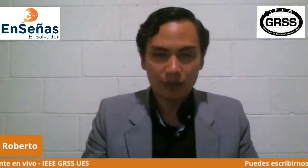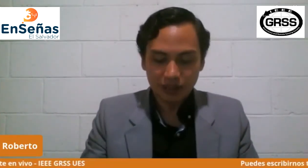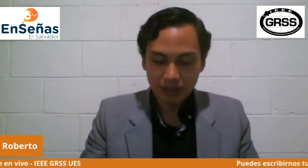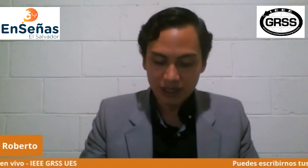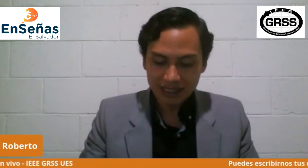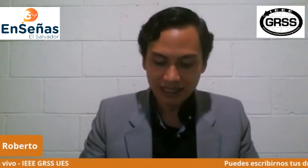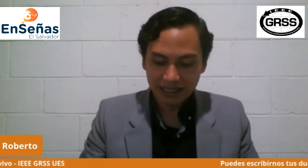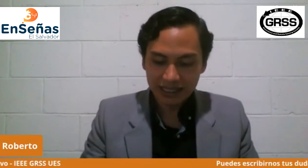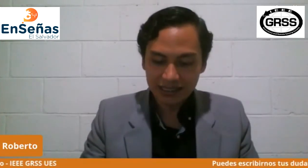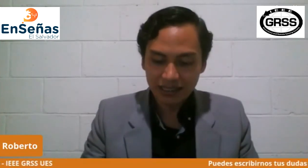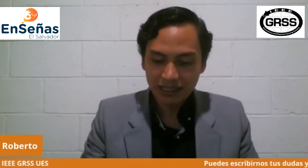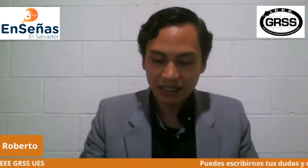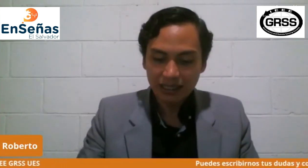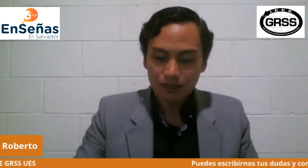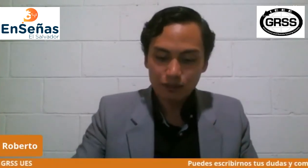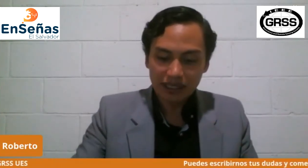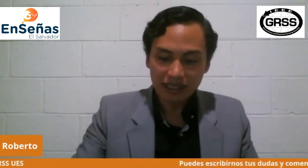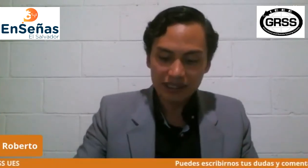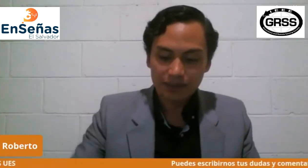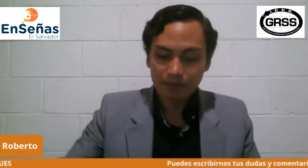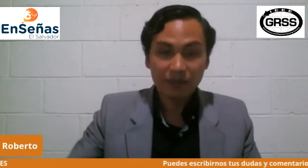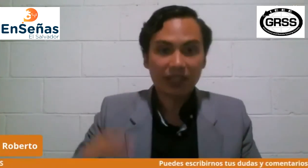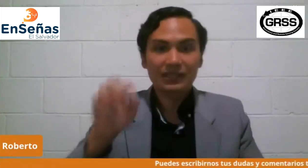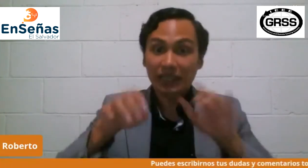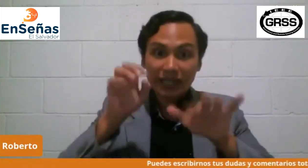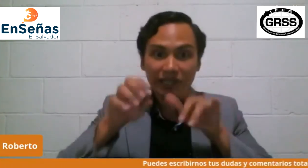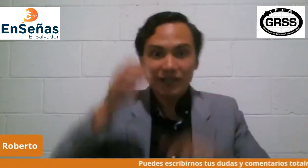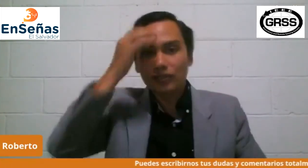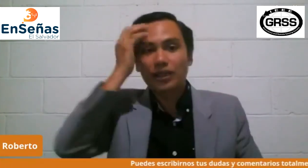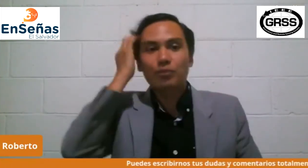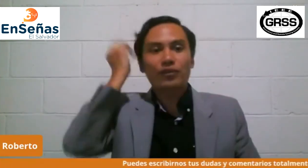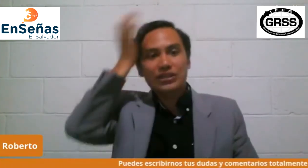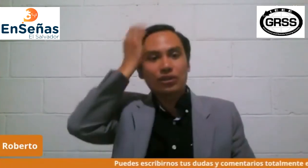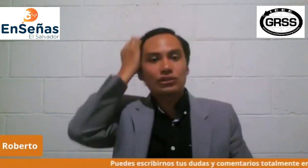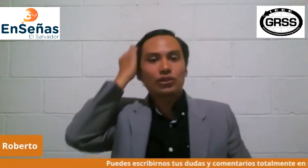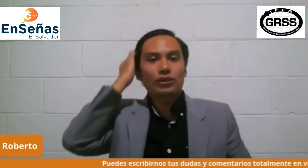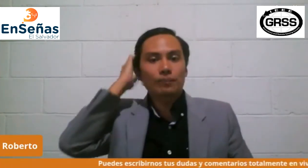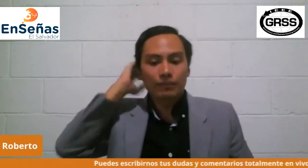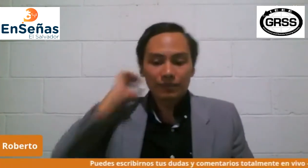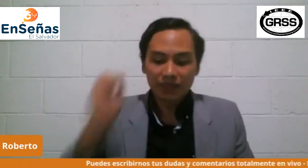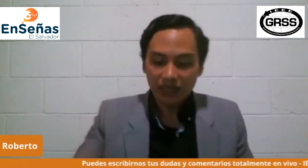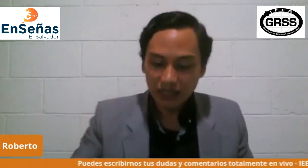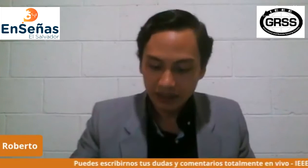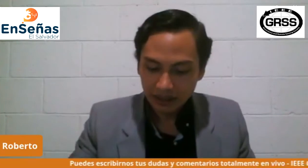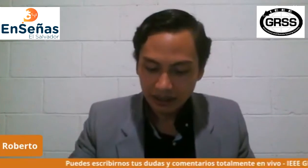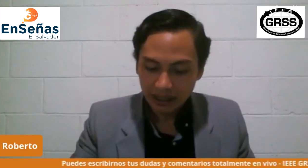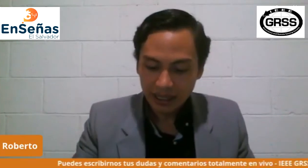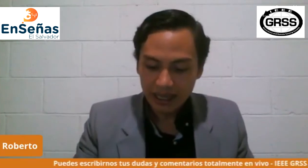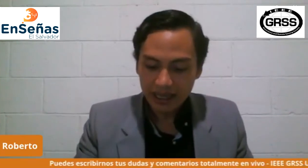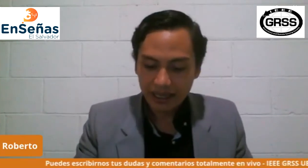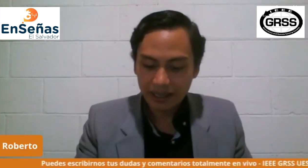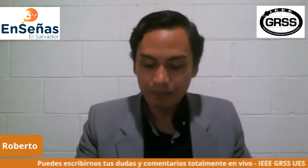lo que podríamos hacer es ustedes sigan escribiendo qué profesión son y